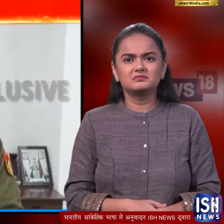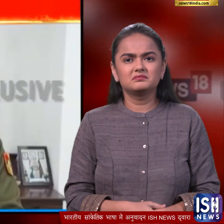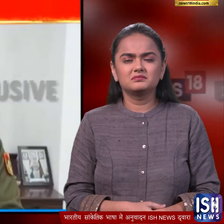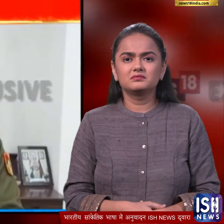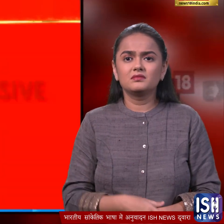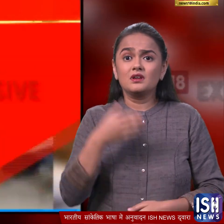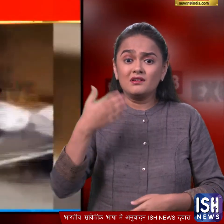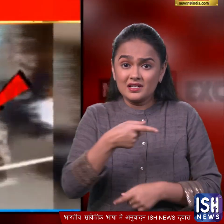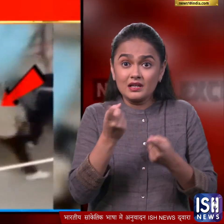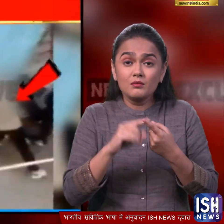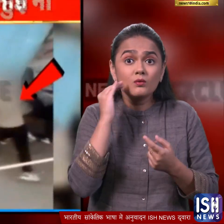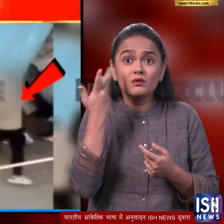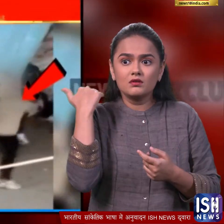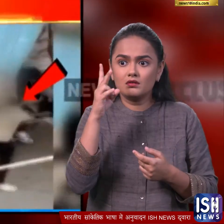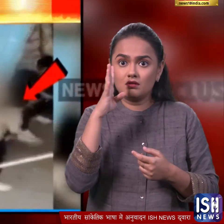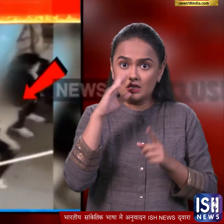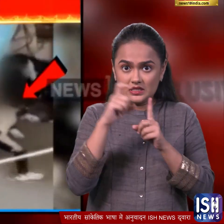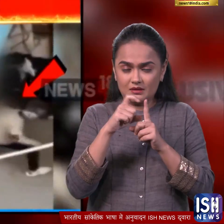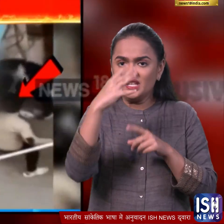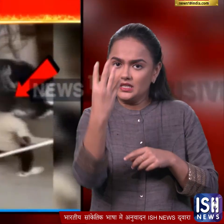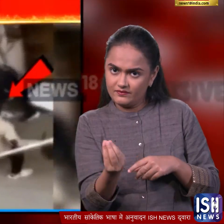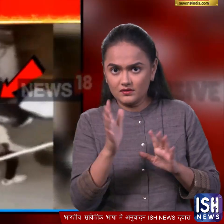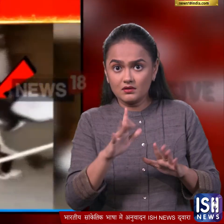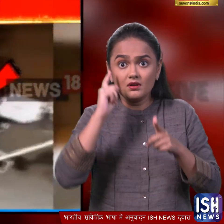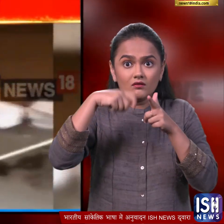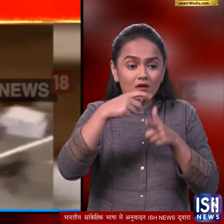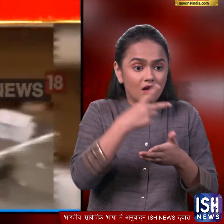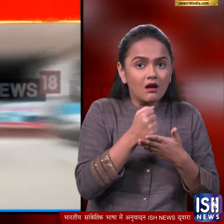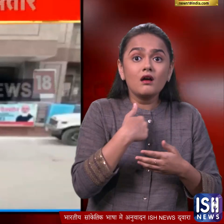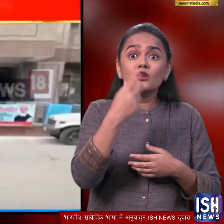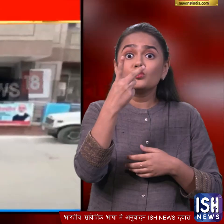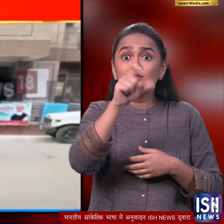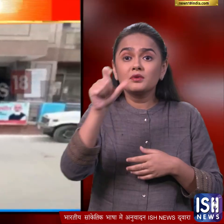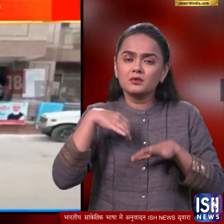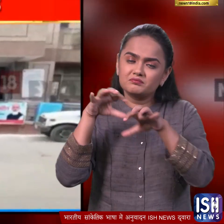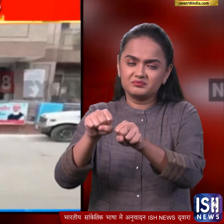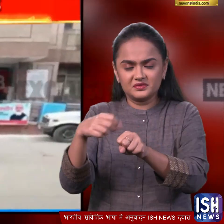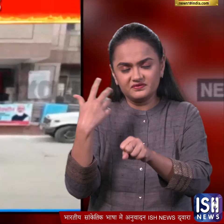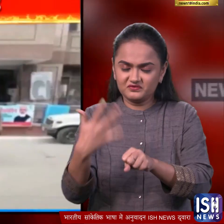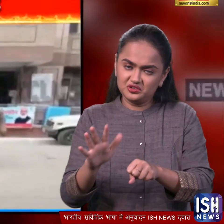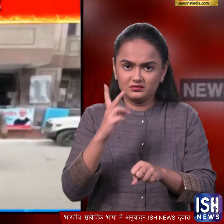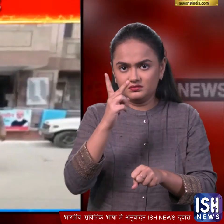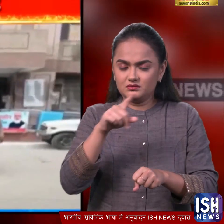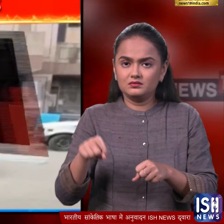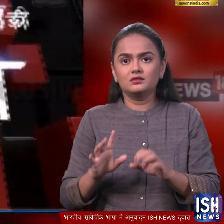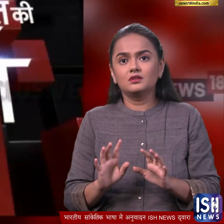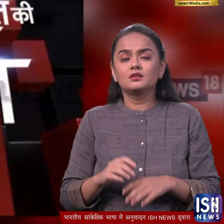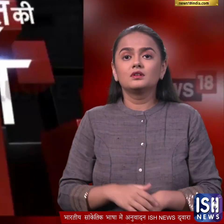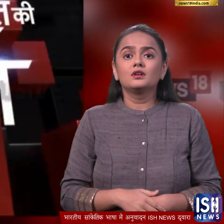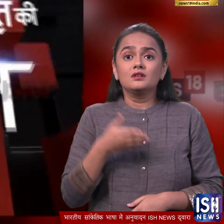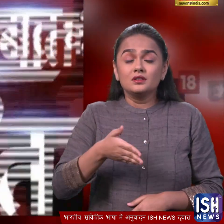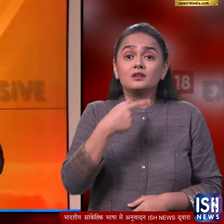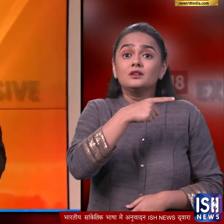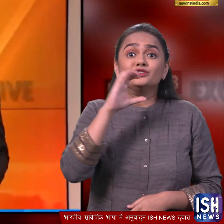पॉकेटिंग, स्नैचिंग का है। ये वारदात 29 दिसंबर के शाम की बताई गई, जिसके वीडियो की मदद से 2 आरोपियों की शिनाख्त हो गई और पुलिस ने उन्हें गिरफ्तार कर